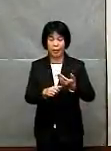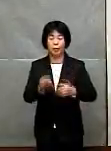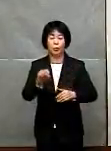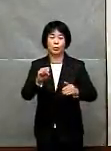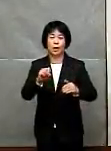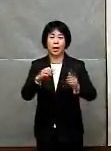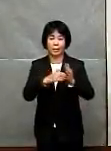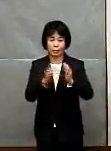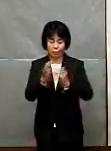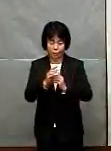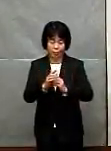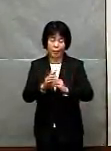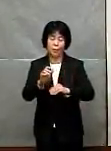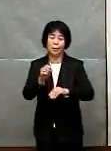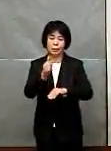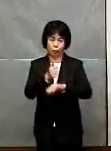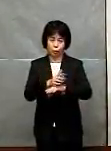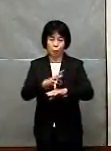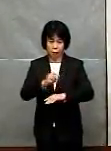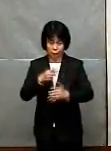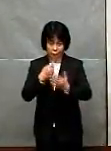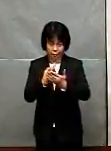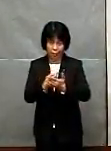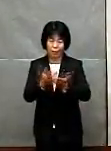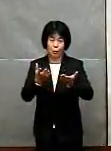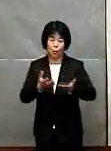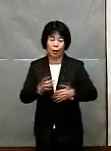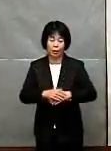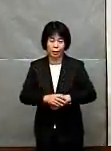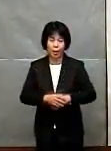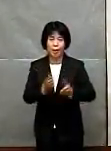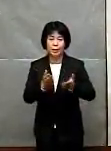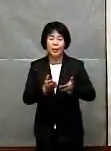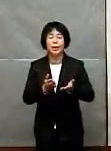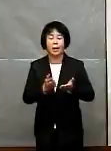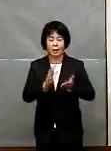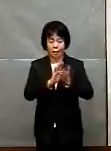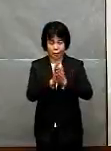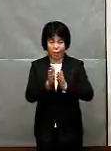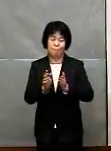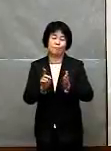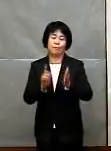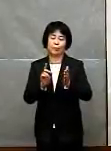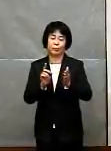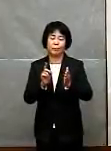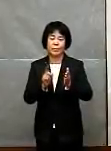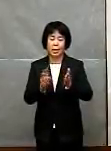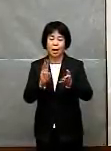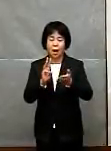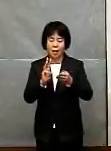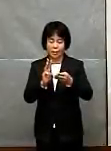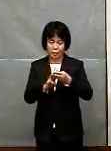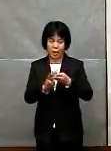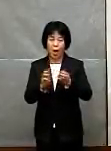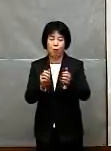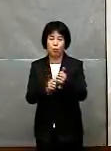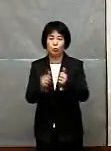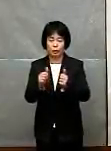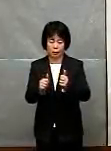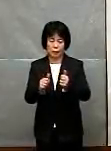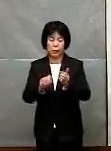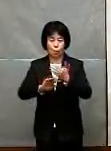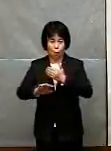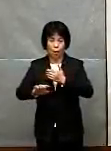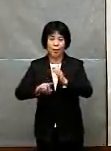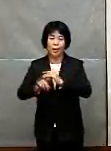事も初めて参加していただいたところです。新潟県の寺田副知事や各県の代表の方々と一緒